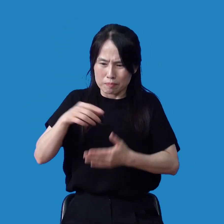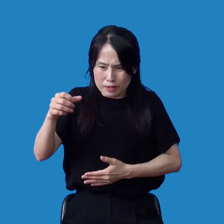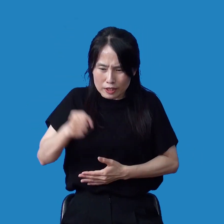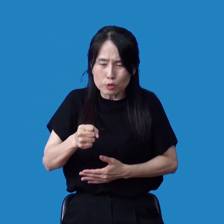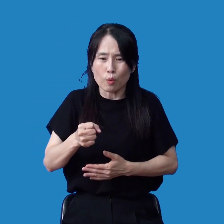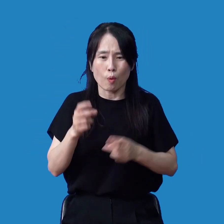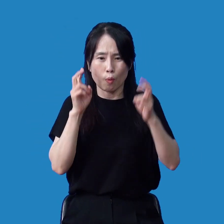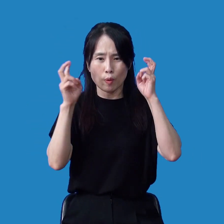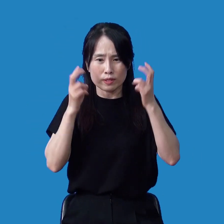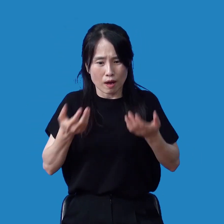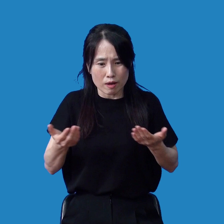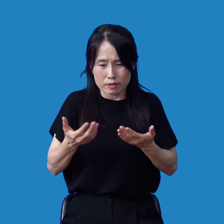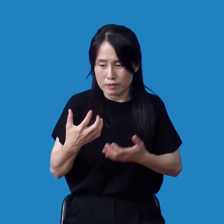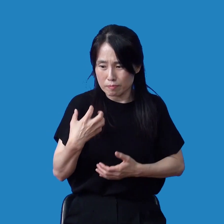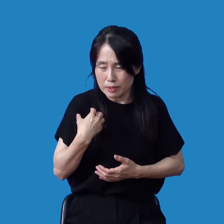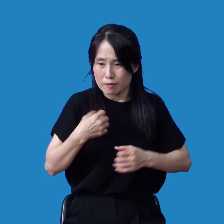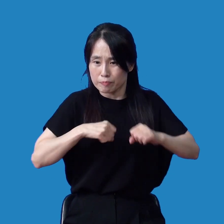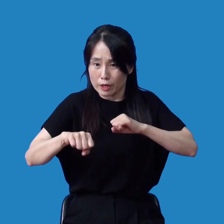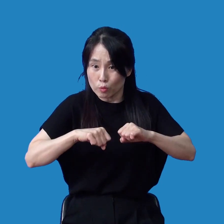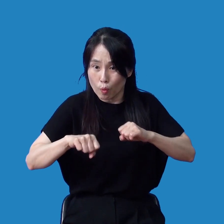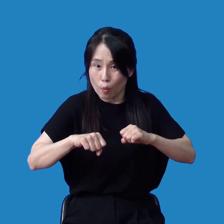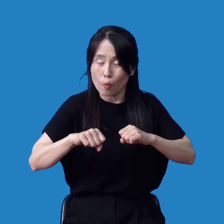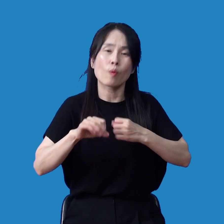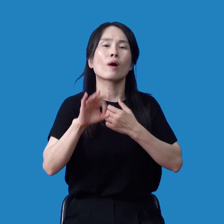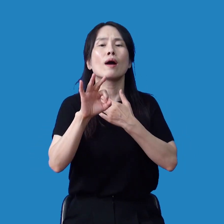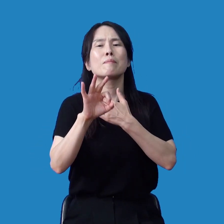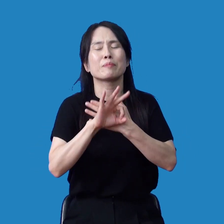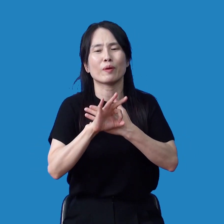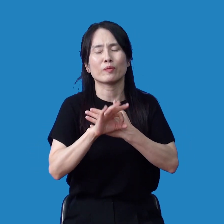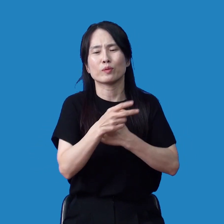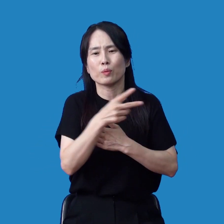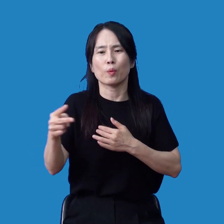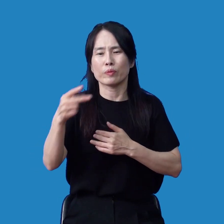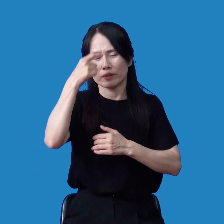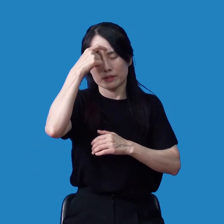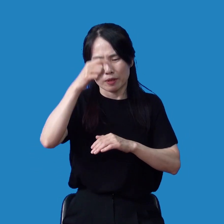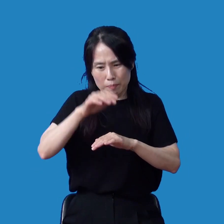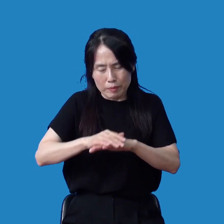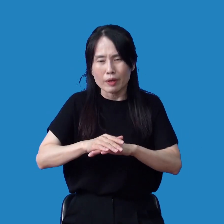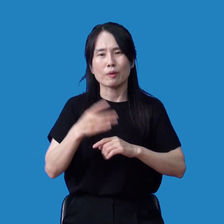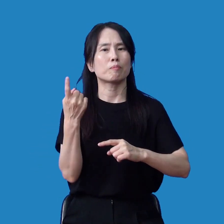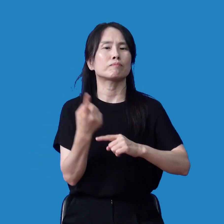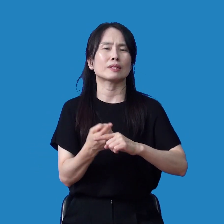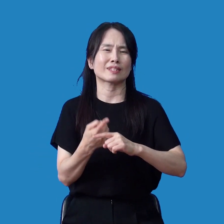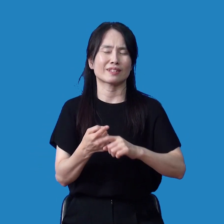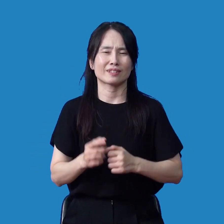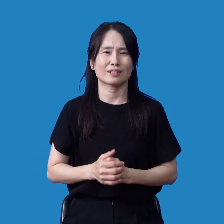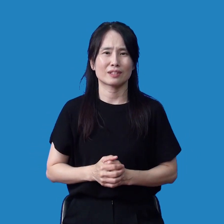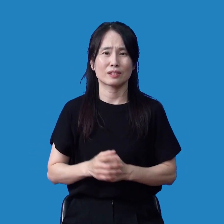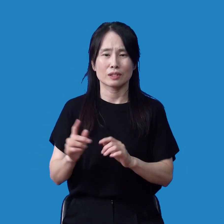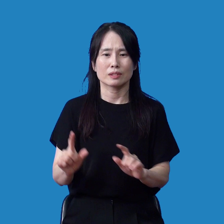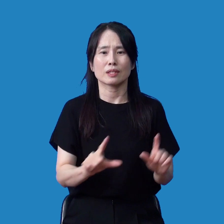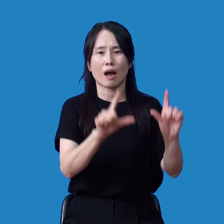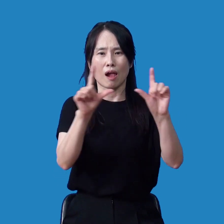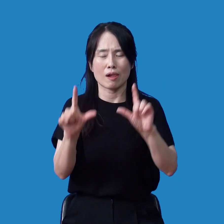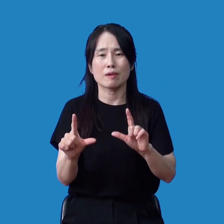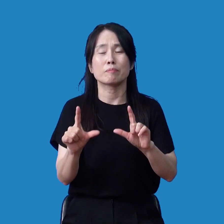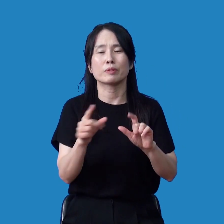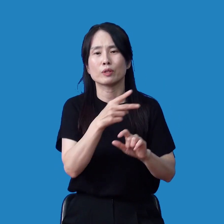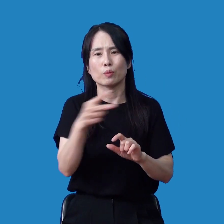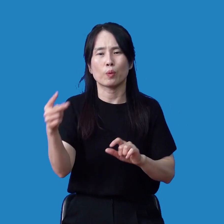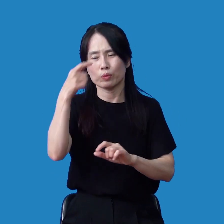마음으로 일을 한다면 그때의 일은 바로 예배가 됩니다. 그것이 바로 삶의 예배라는